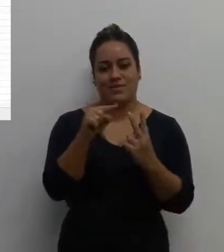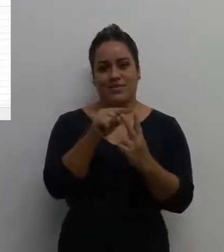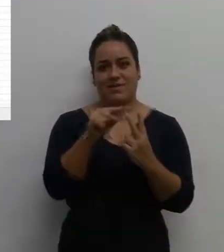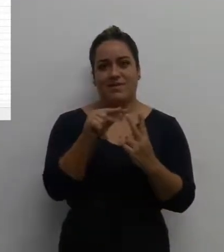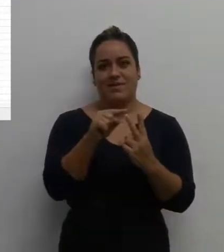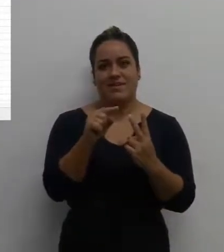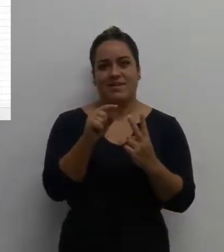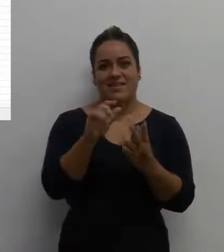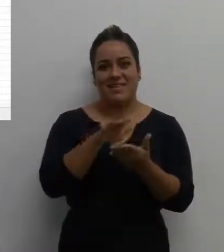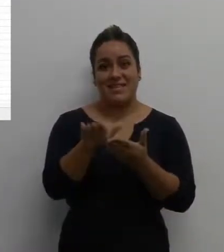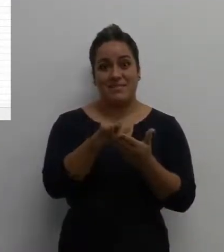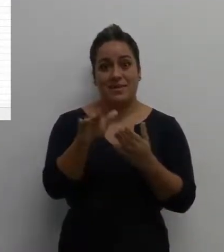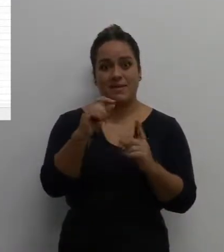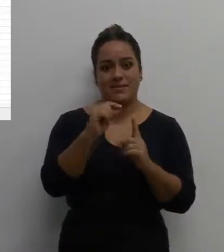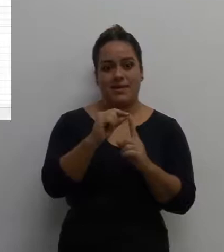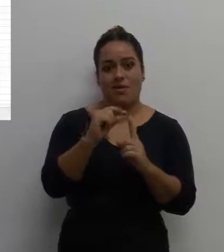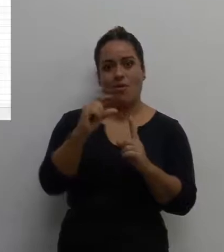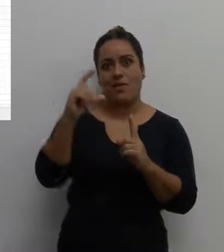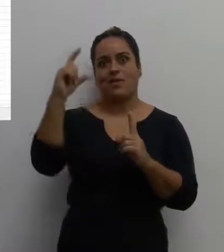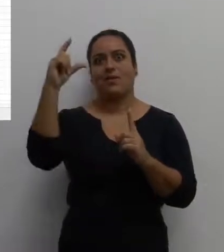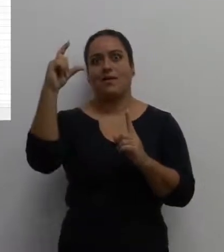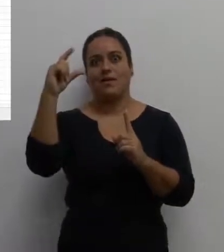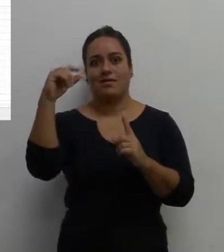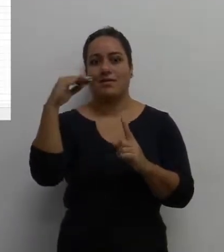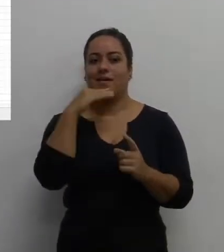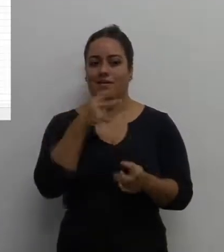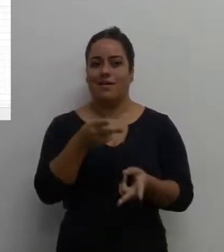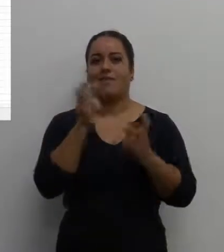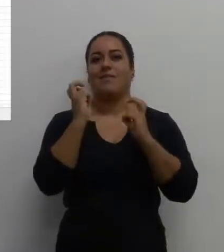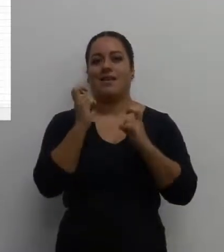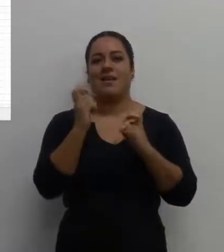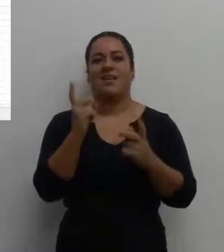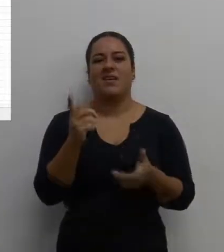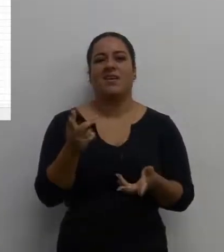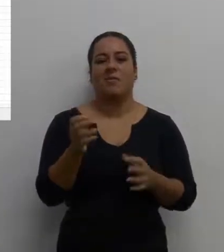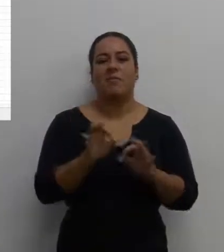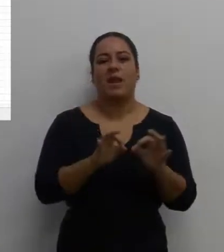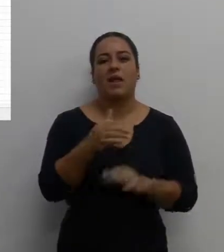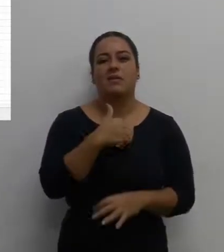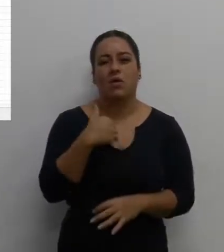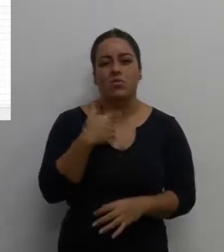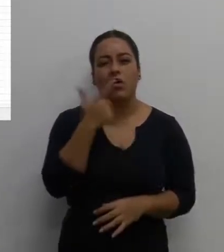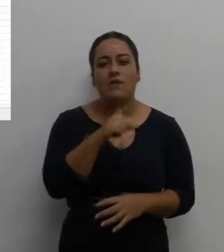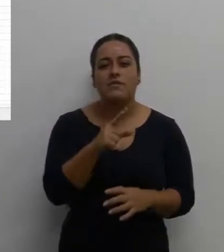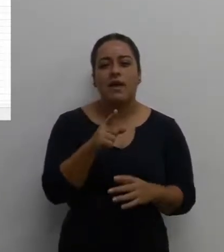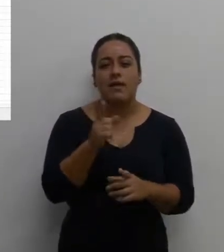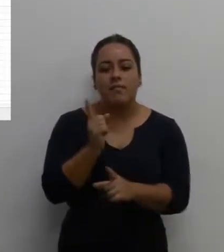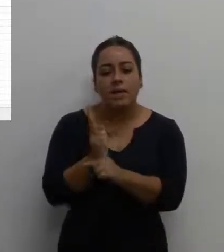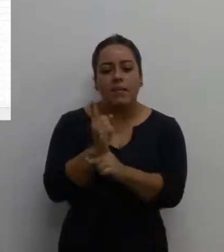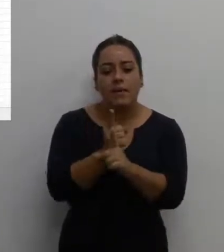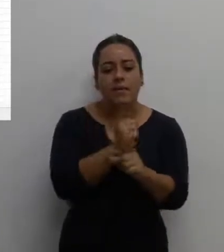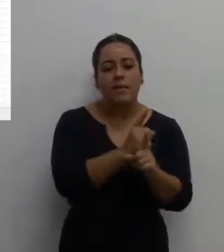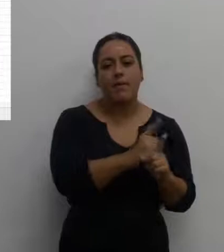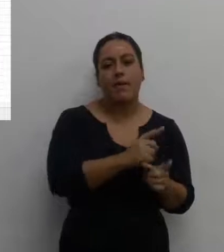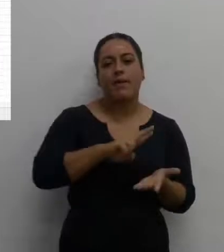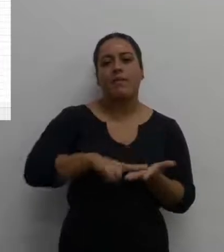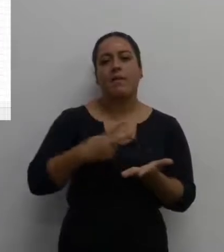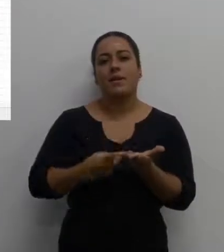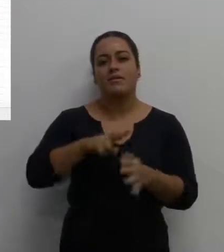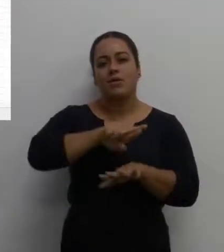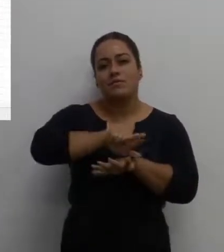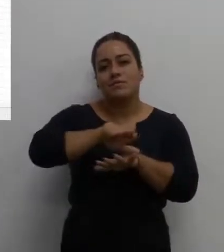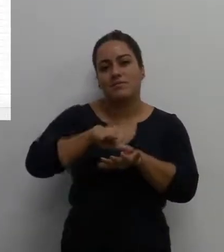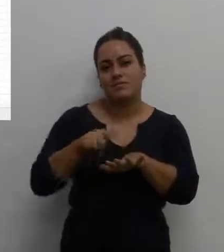ó. Essas duas despesas estão aumentando no decorrer dos 3 meses. Ok? Plano de saúde e alimentação. E assim a gente consegue gerar uma